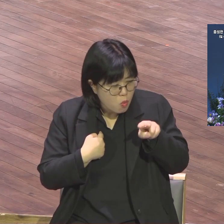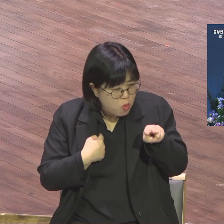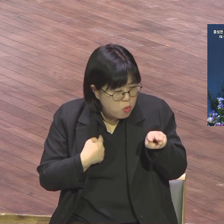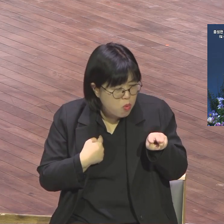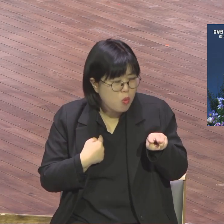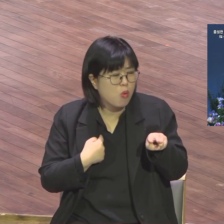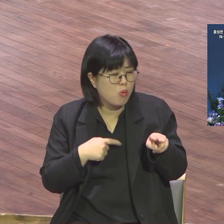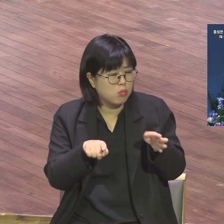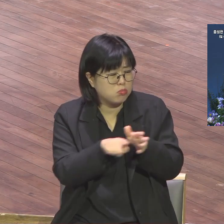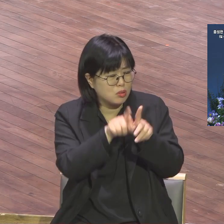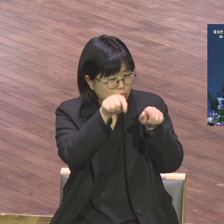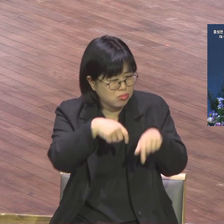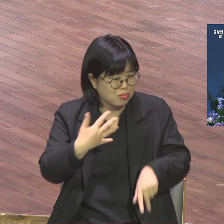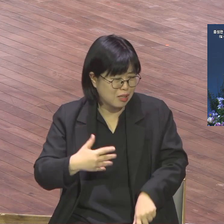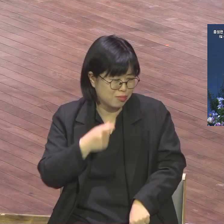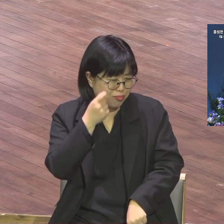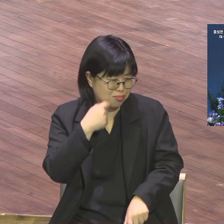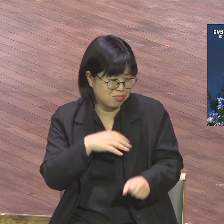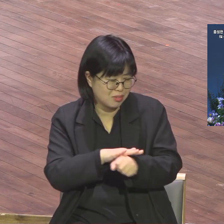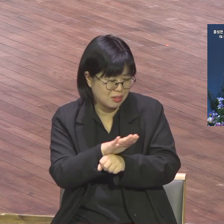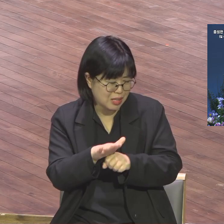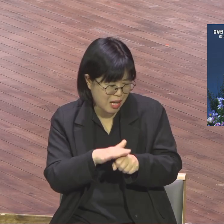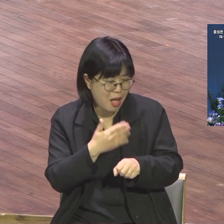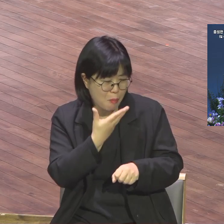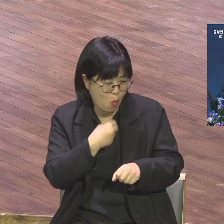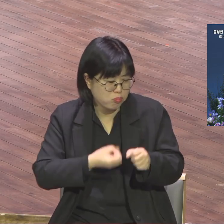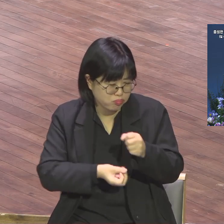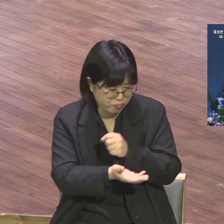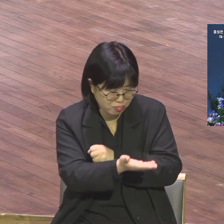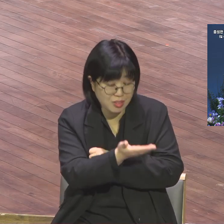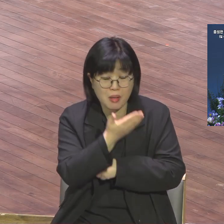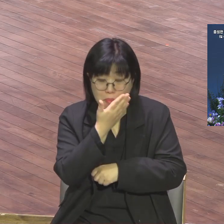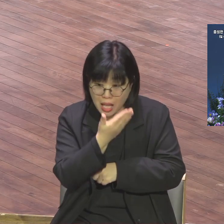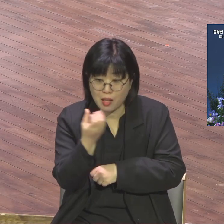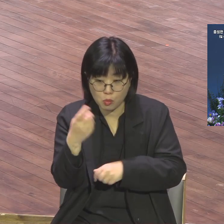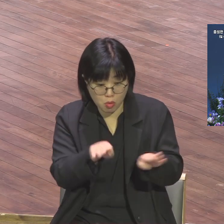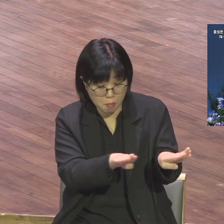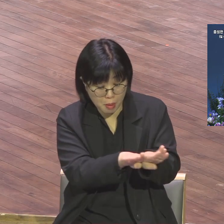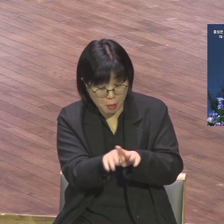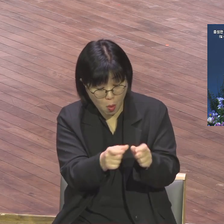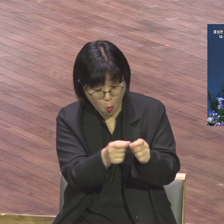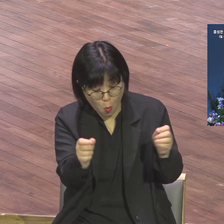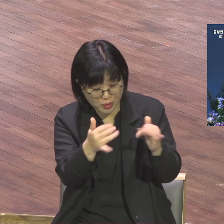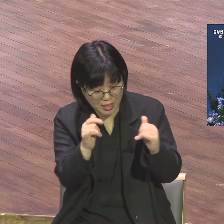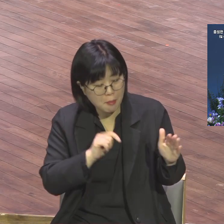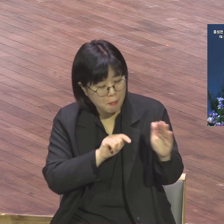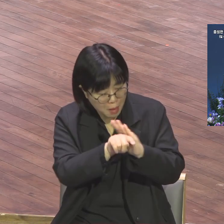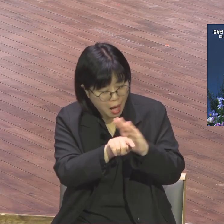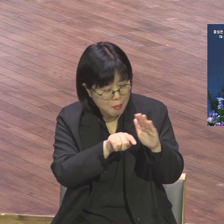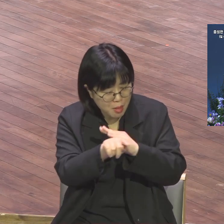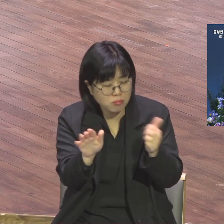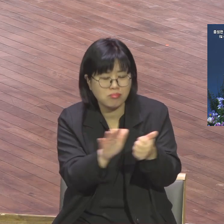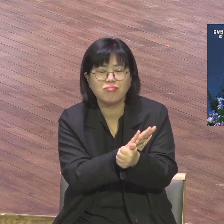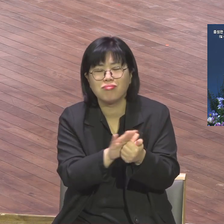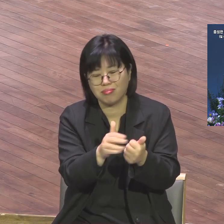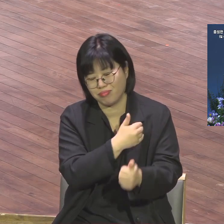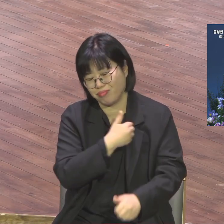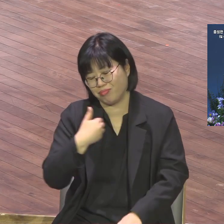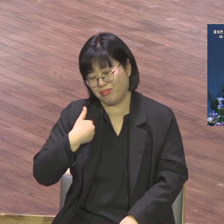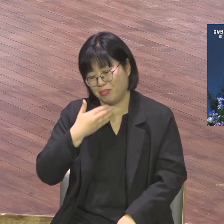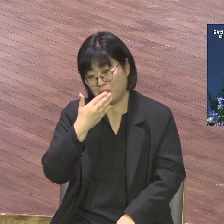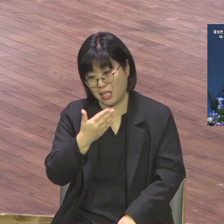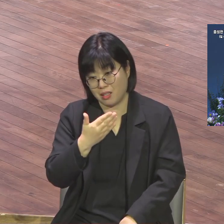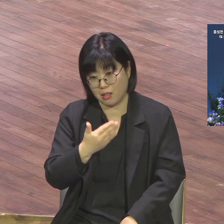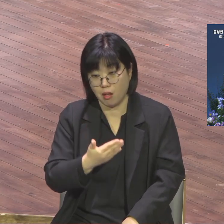예수를 저렇게 믿어야 되구나, 저분은 참 행복한 분이구나, 참 정말 전에는 별볼이 없었는데 내가 잘